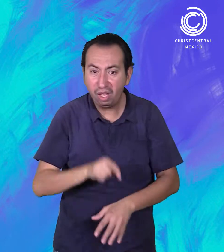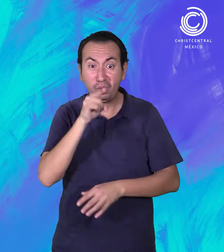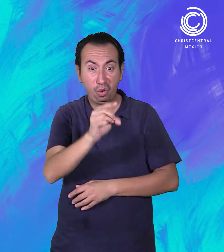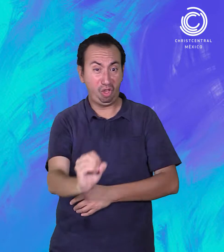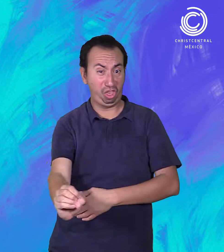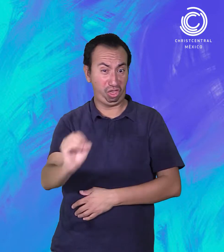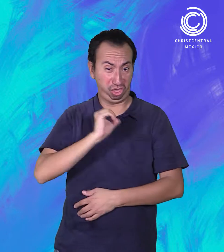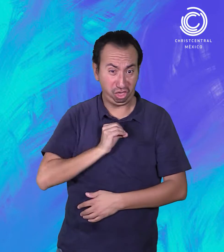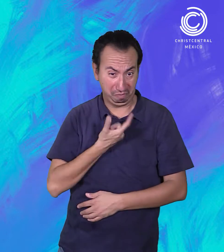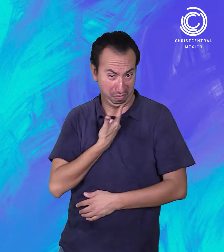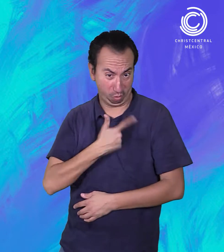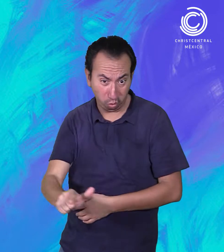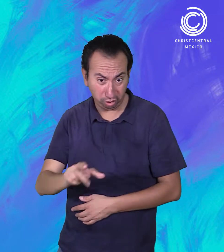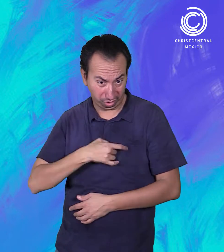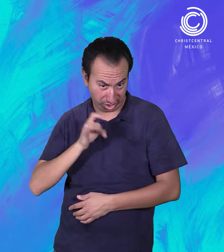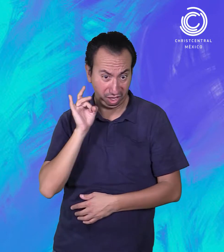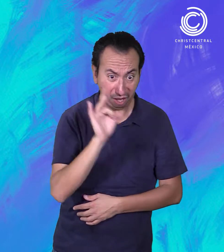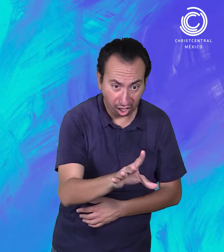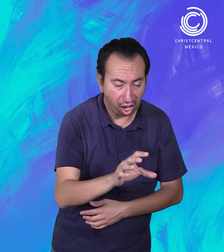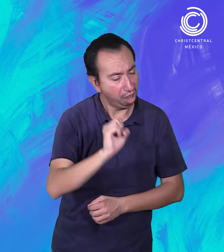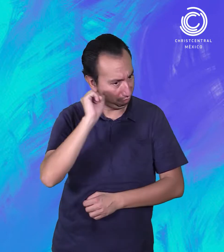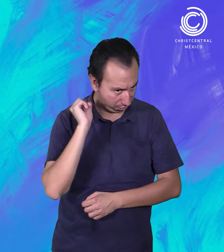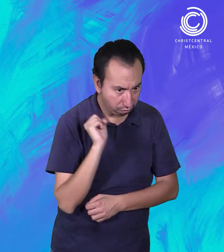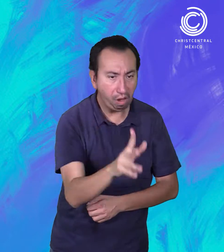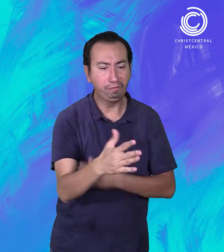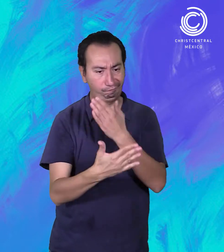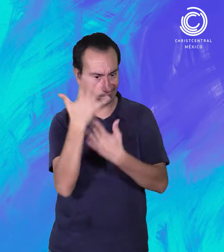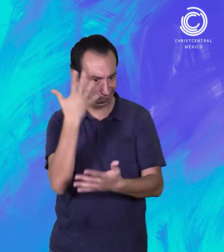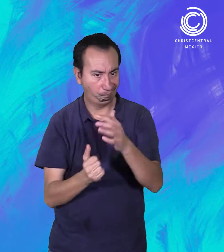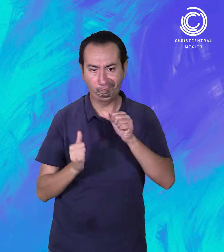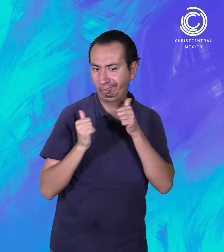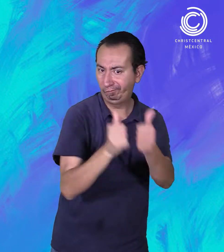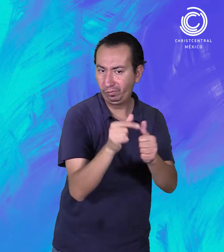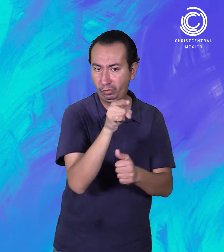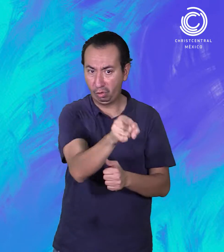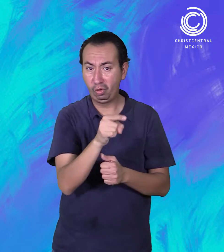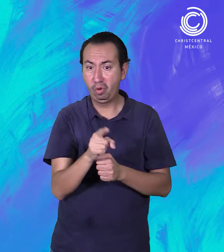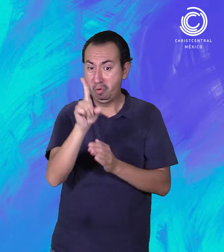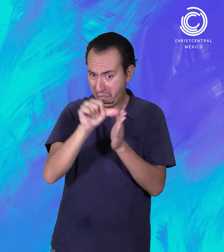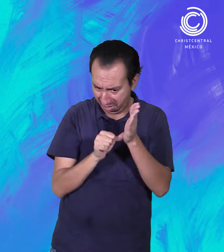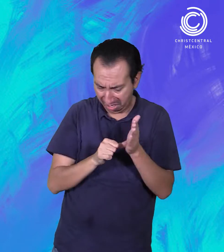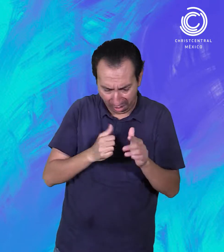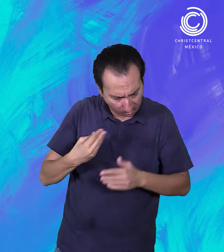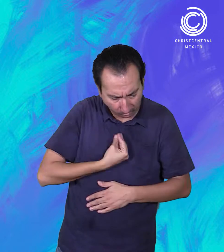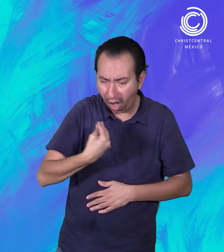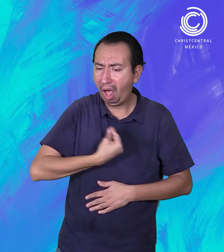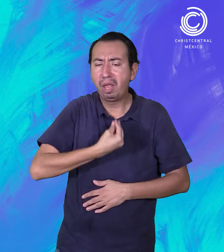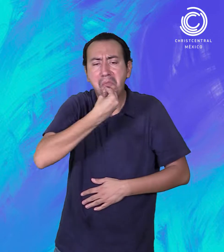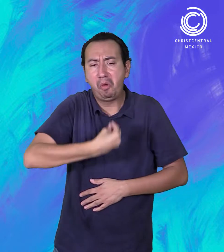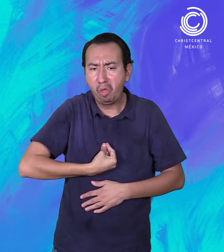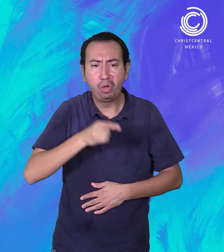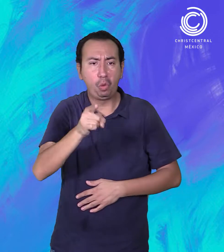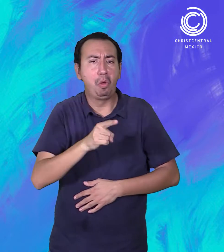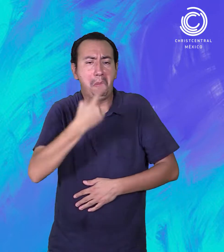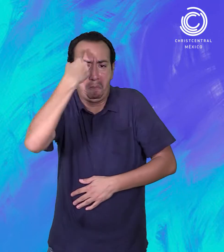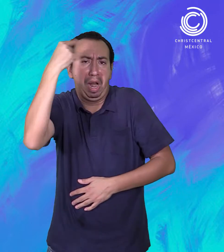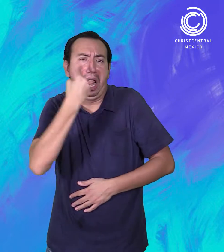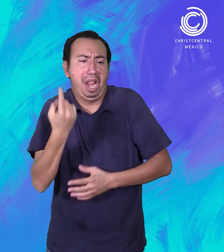cuanto menospreciaron a Jehová que está en medio de ustedes, y lloraron delante de él. diciendo, ¿para qué salimos de Egipto?